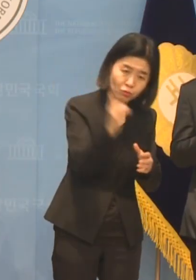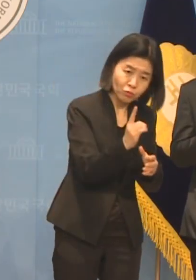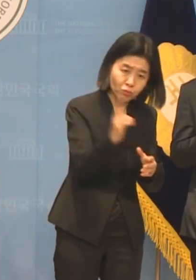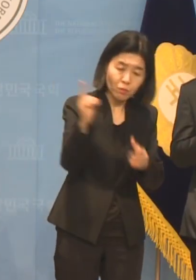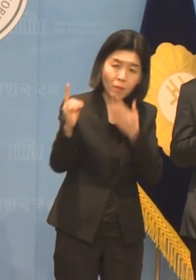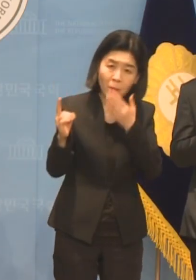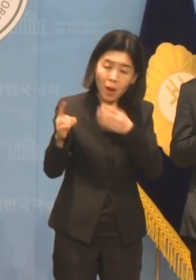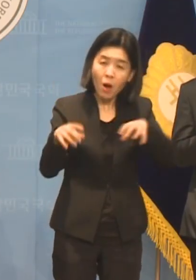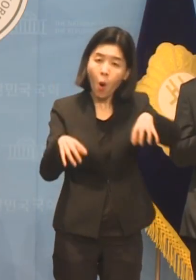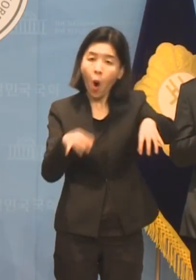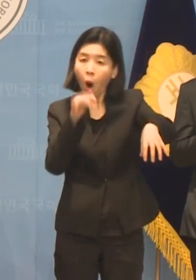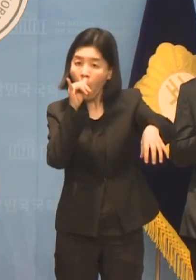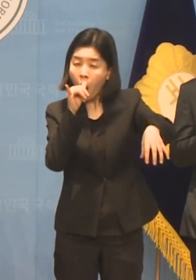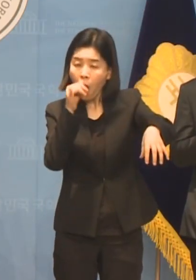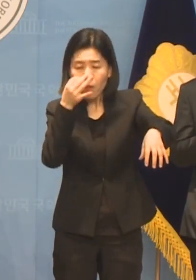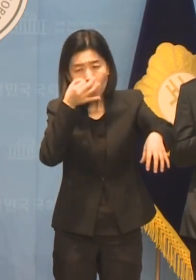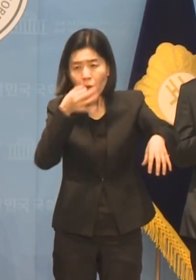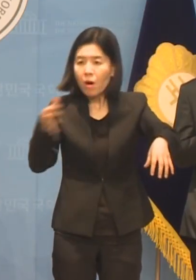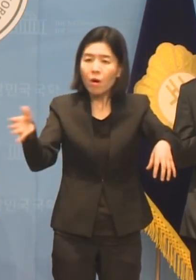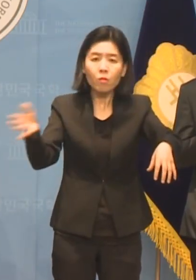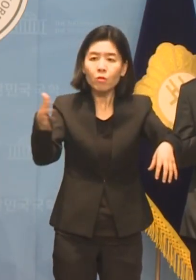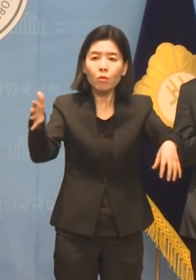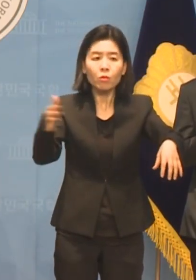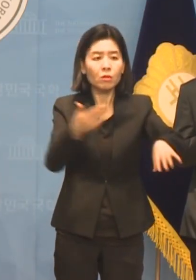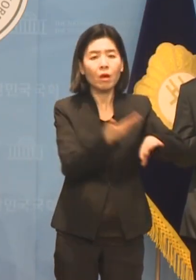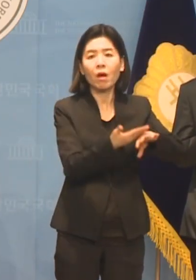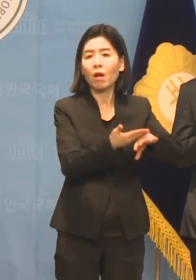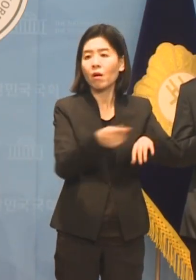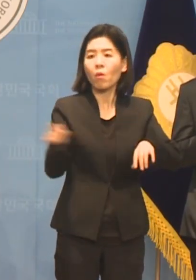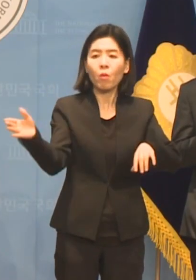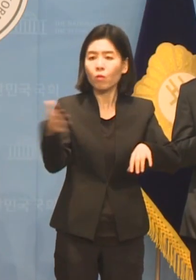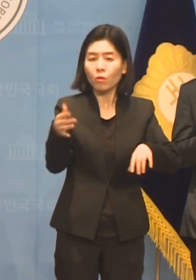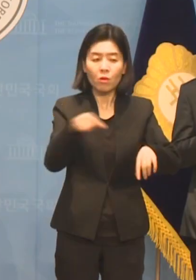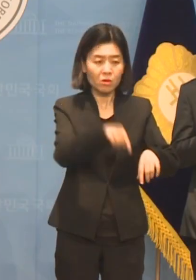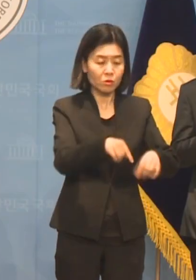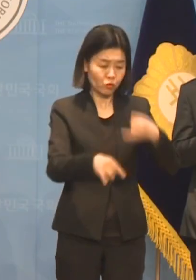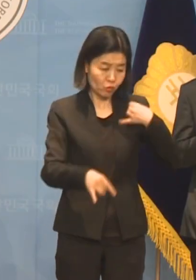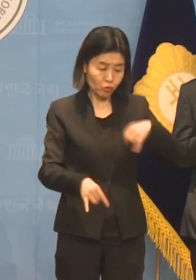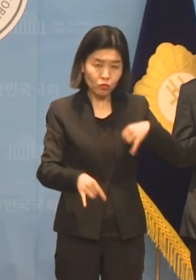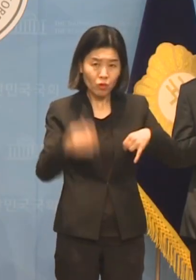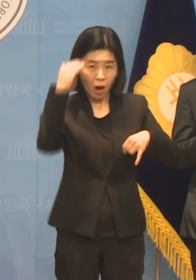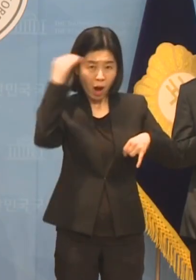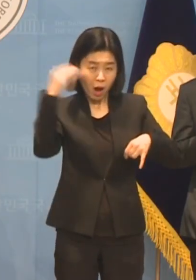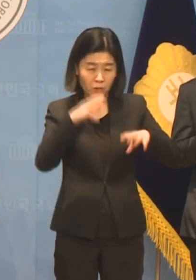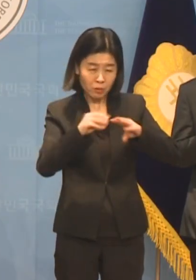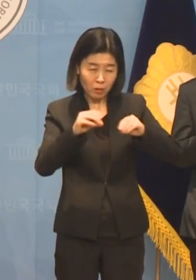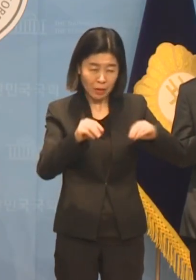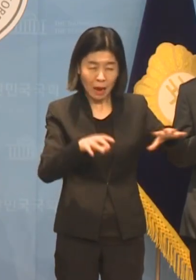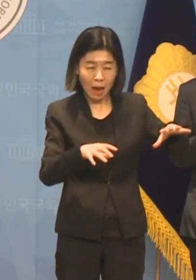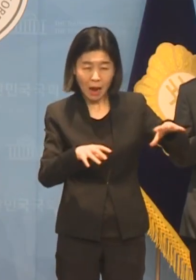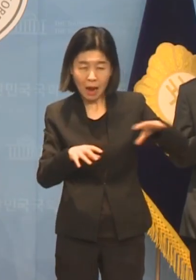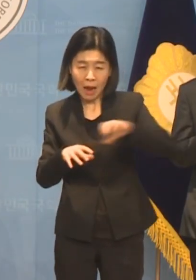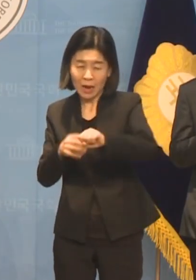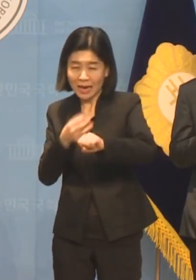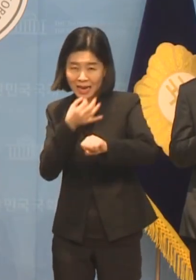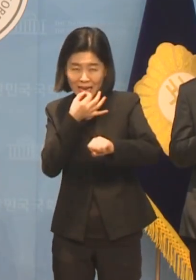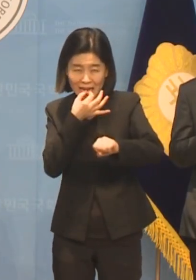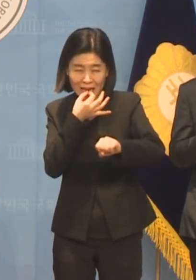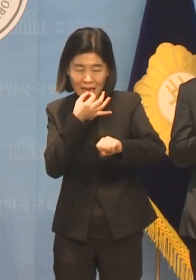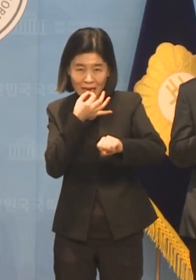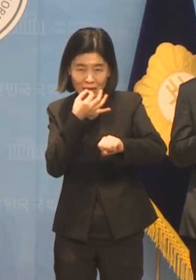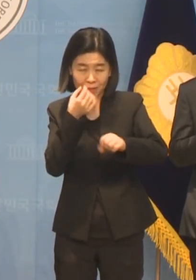있으십니까? 이는 중국이 우리 영토 침탈에 대한 야욕을 노골적으로 드러낸 것으로